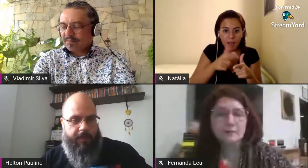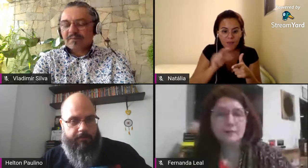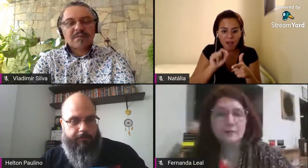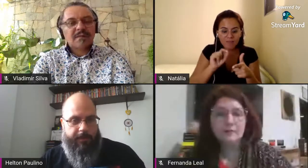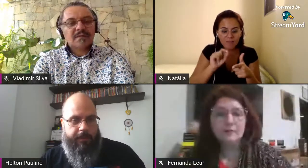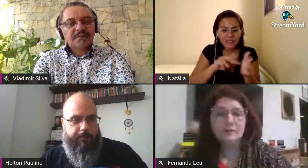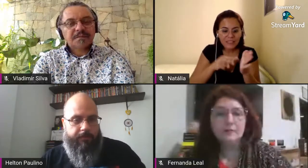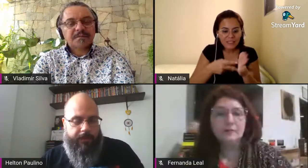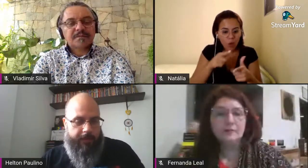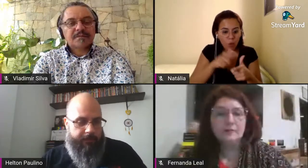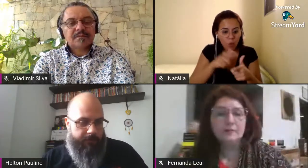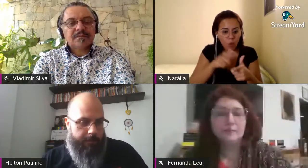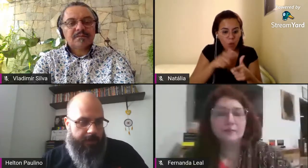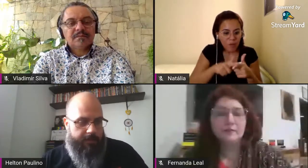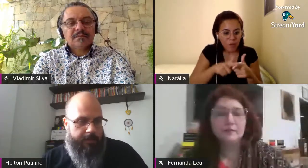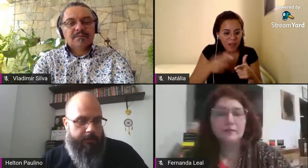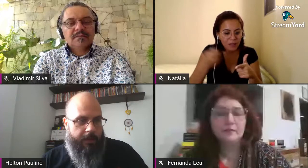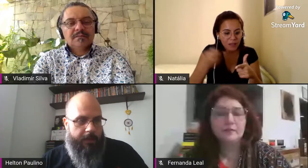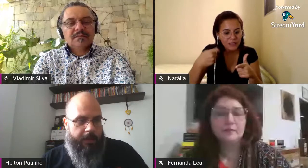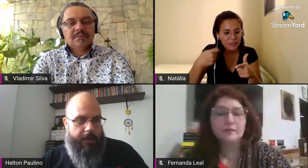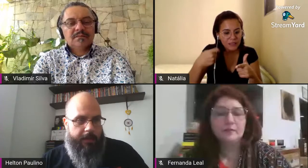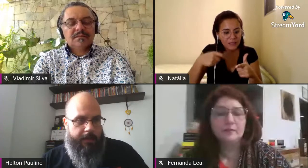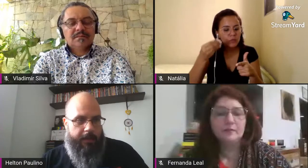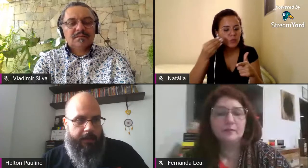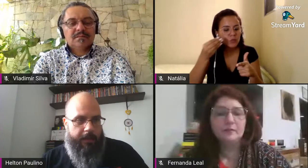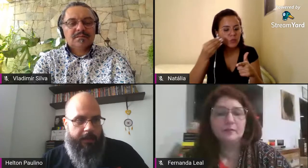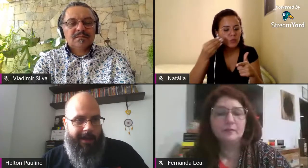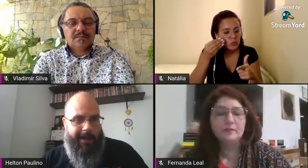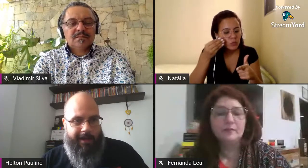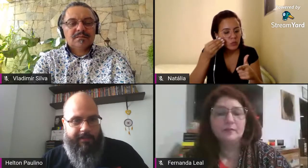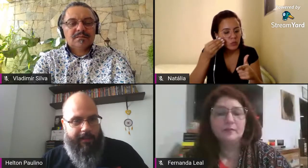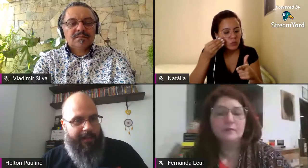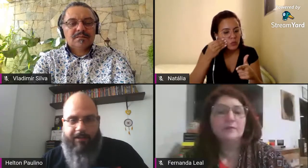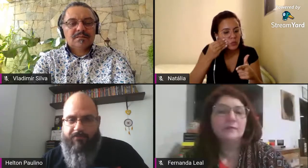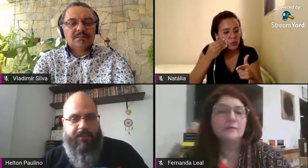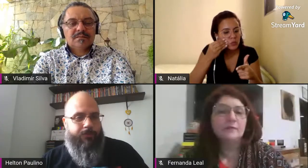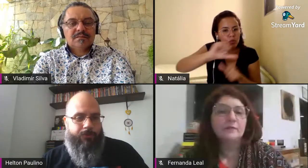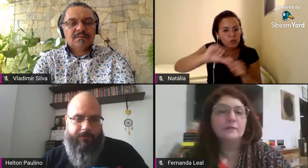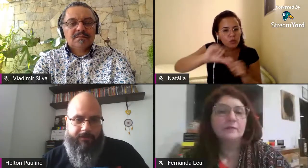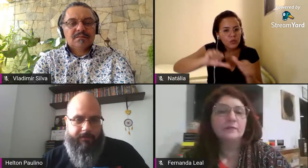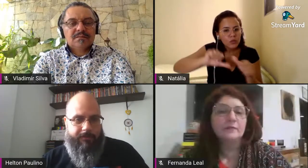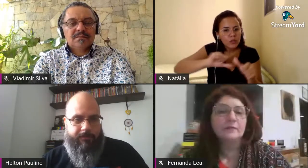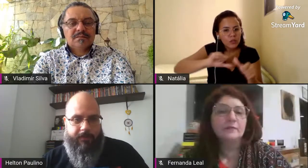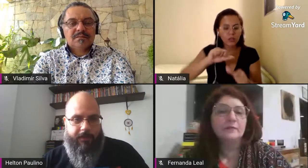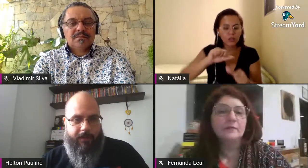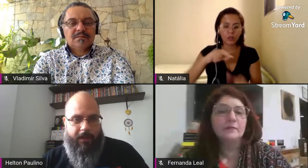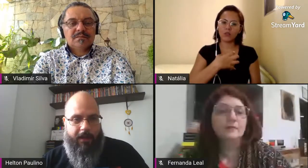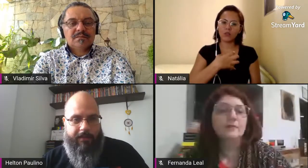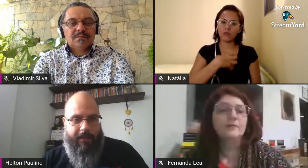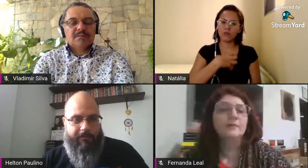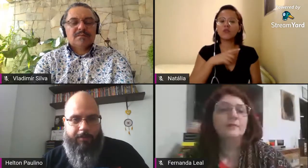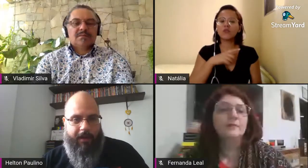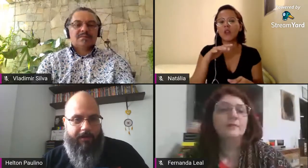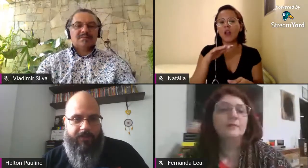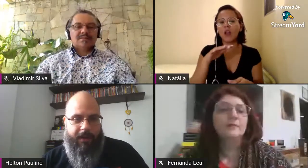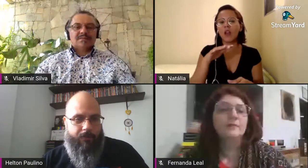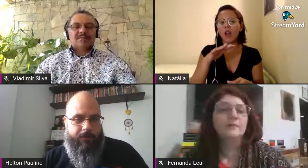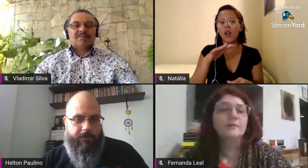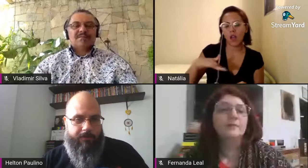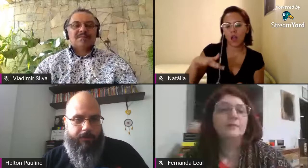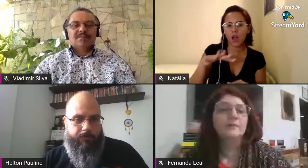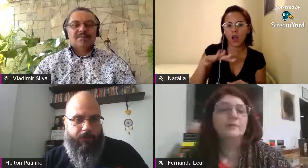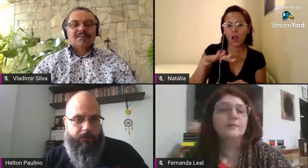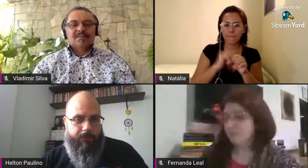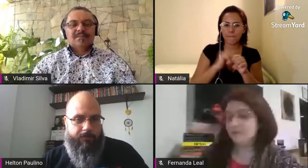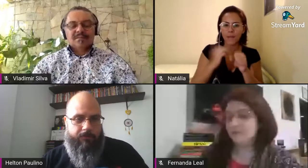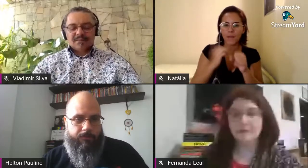desse processo pandêmico, né, que a gente vem passando, em que a arte ela está aliviando dores, né? A arte ela vem para aliviar